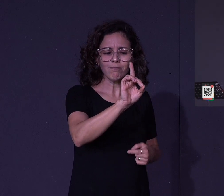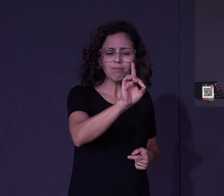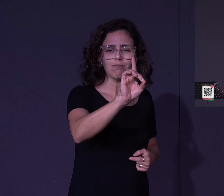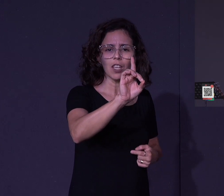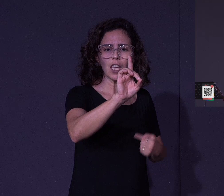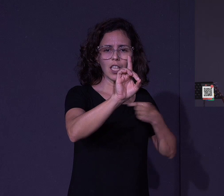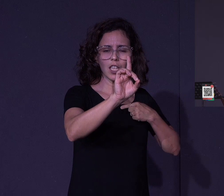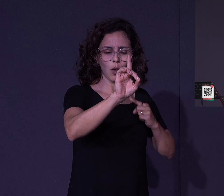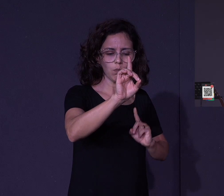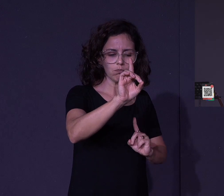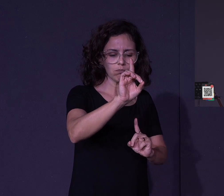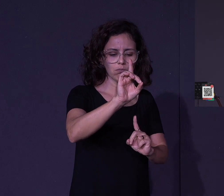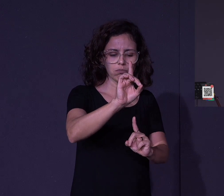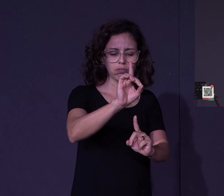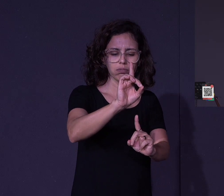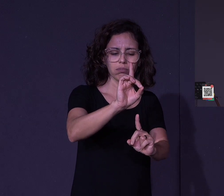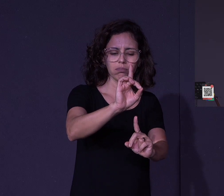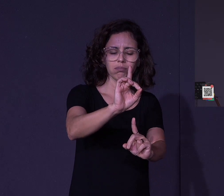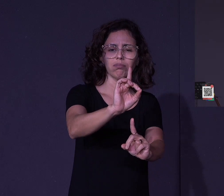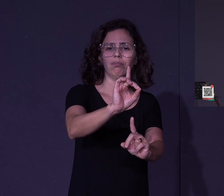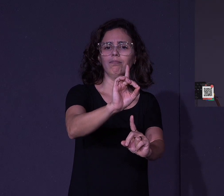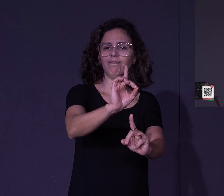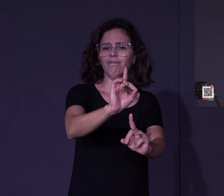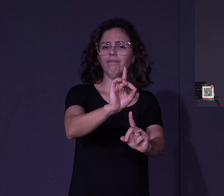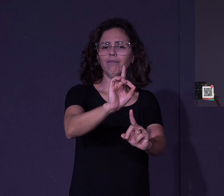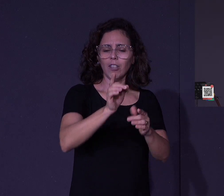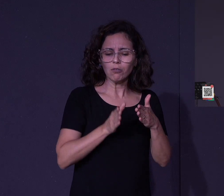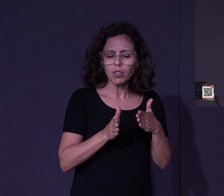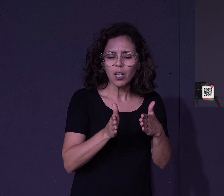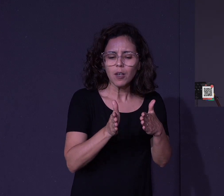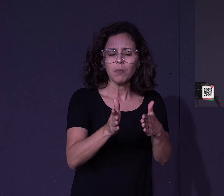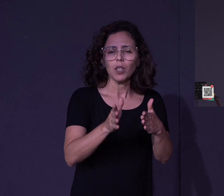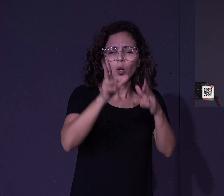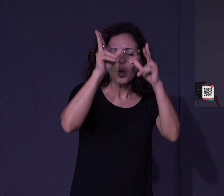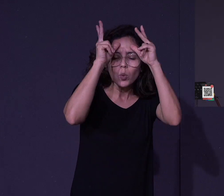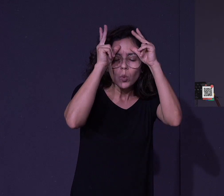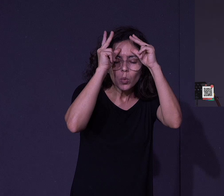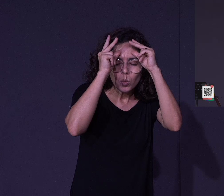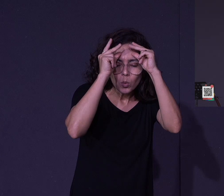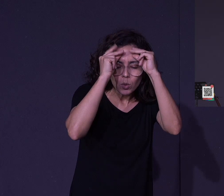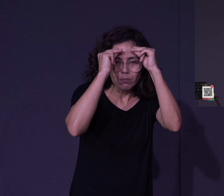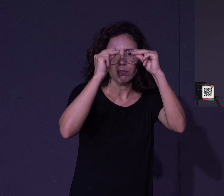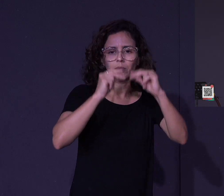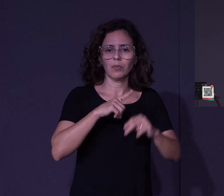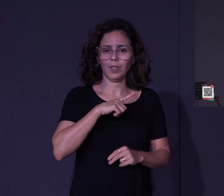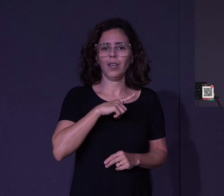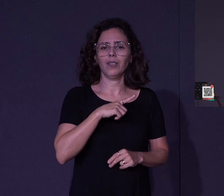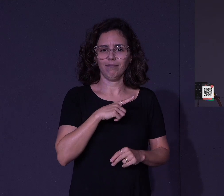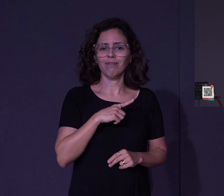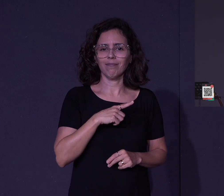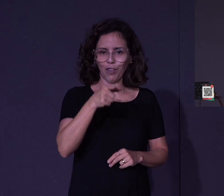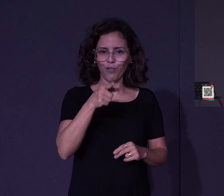pastos verdejantes, e a sua presença traz refrigério para a nossa alma. Dá para descansar na bondade